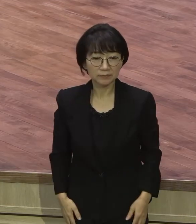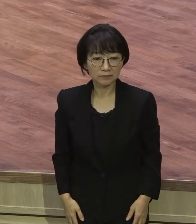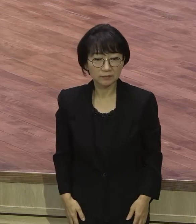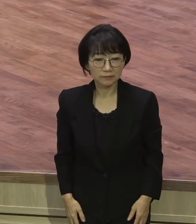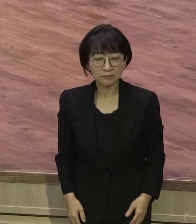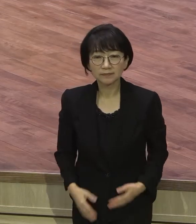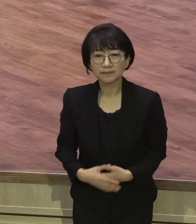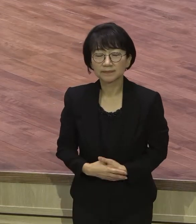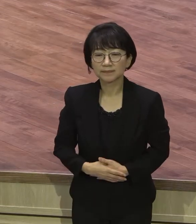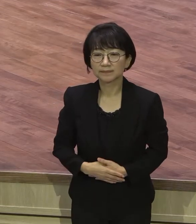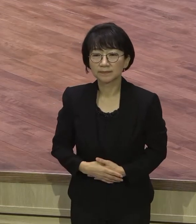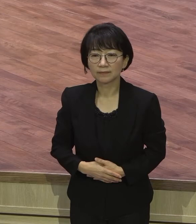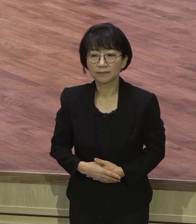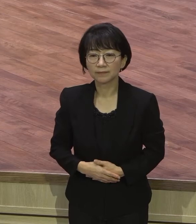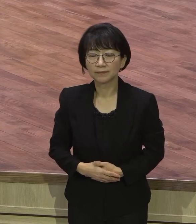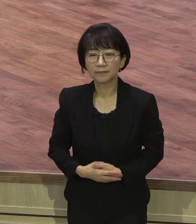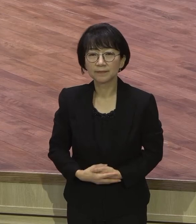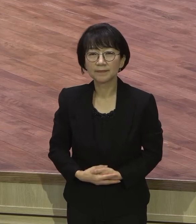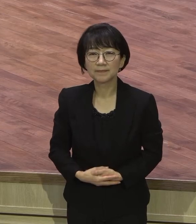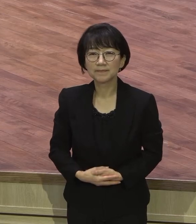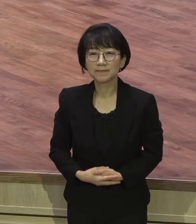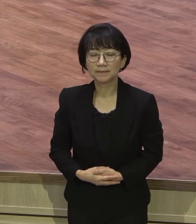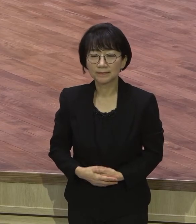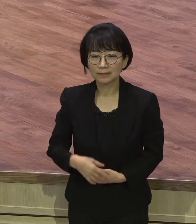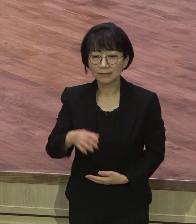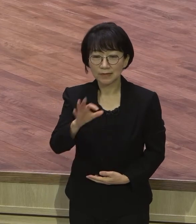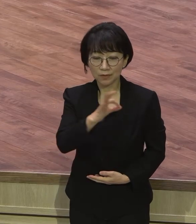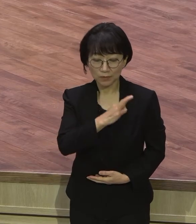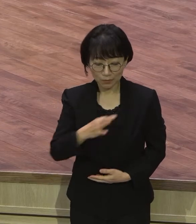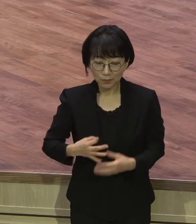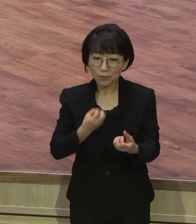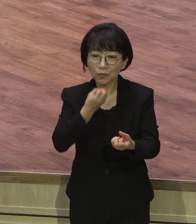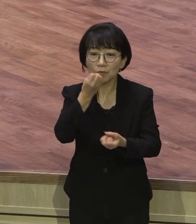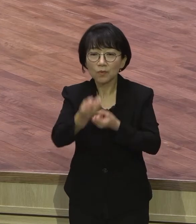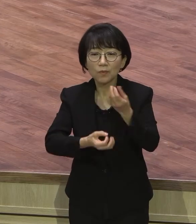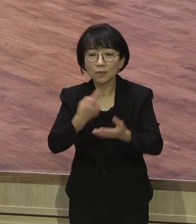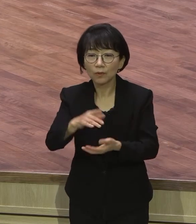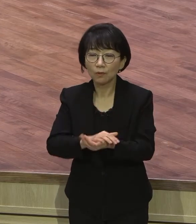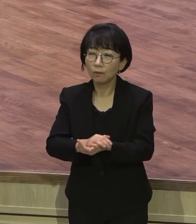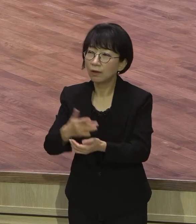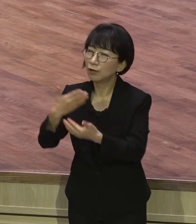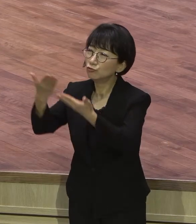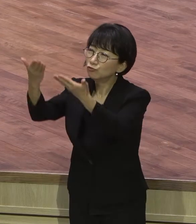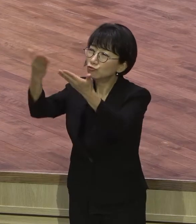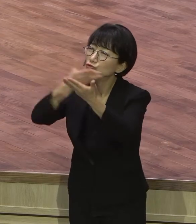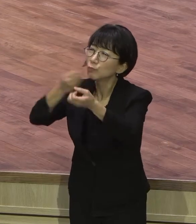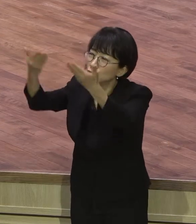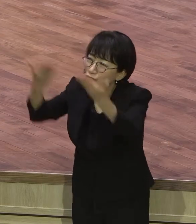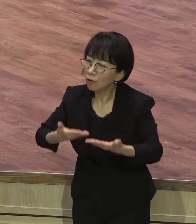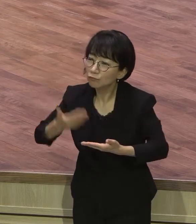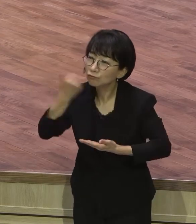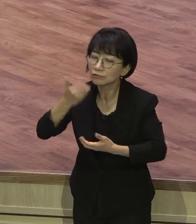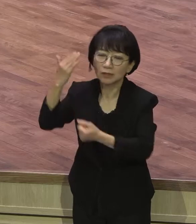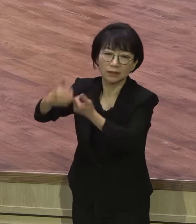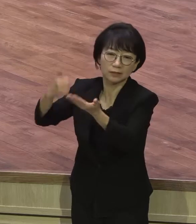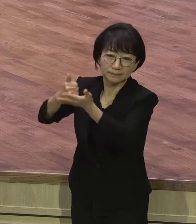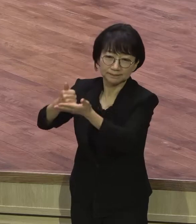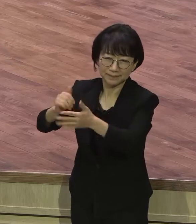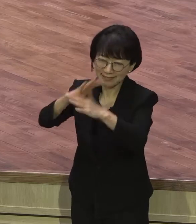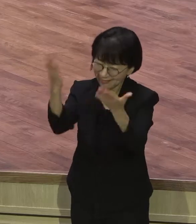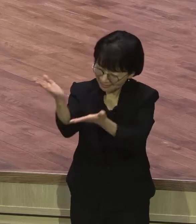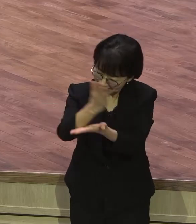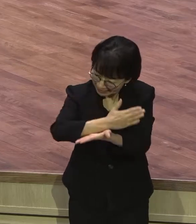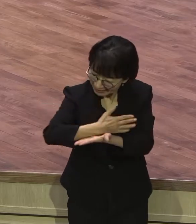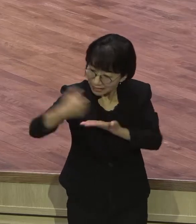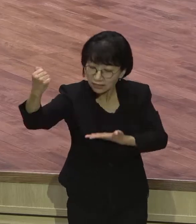막 이런 시험이 온대. 욥의 고백이 뭡니까? 주신 이도 여호와시오. 거두어